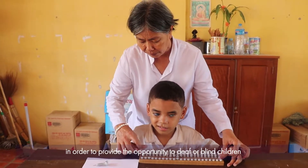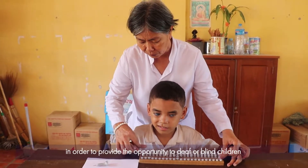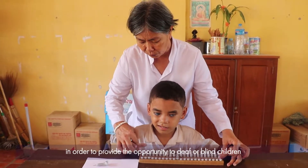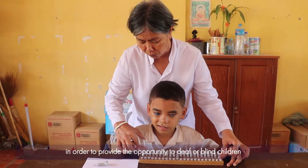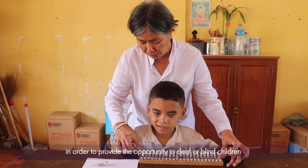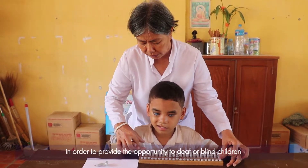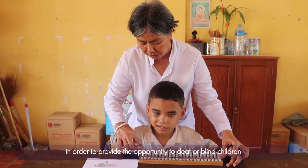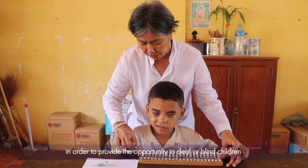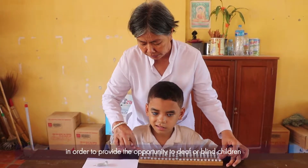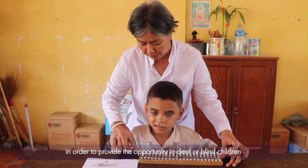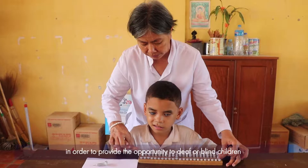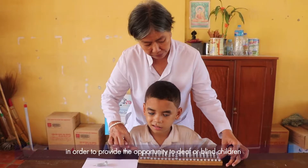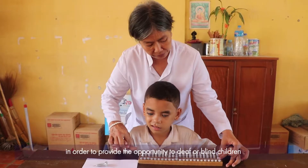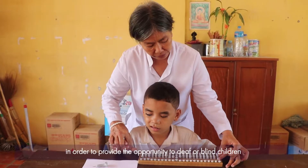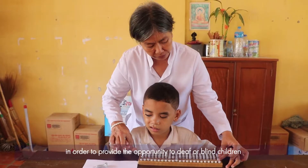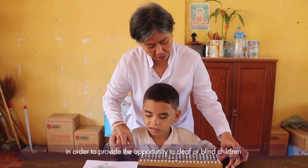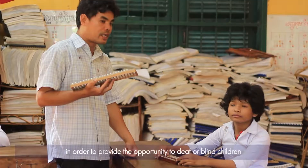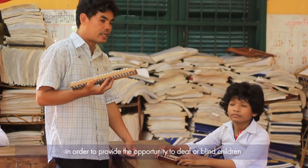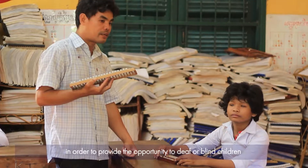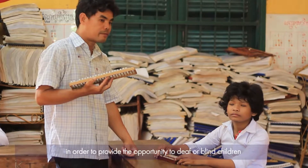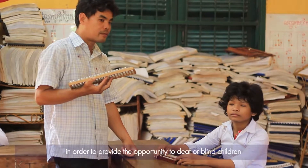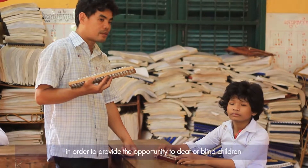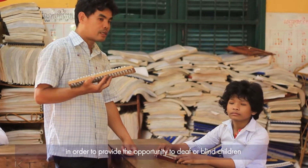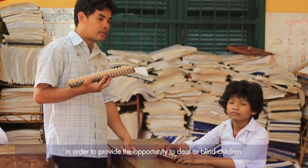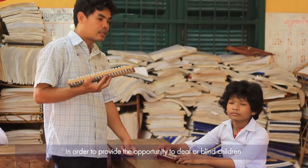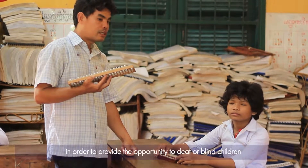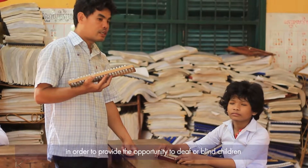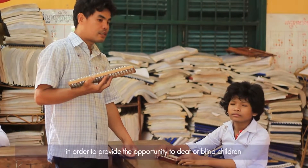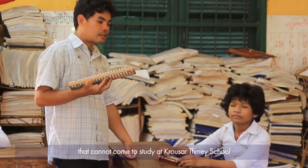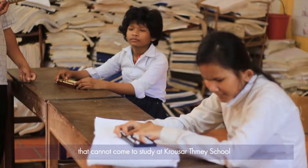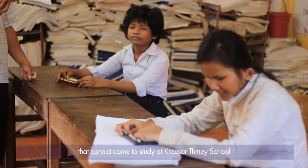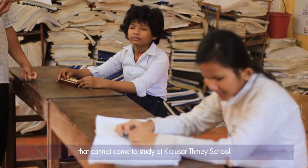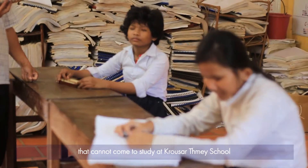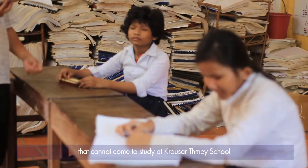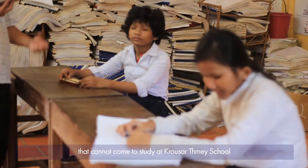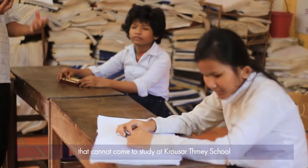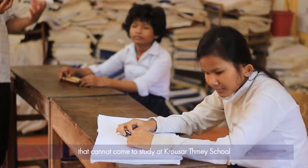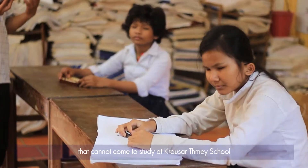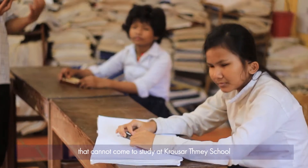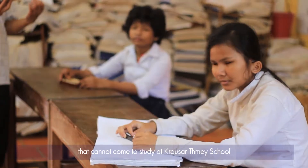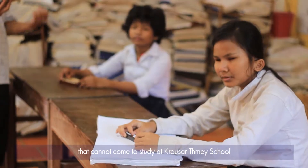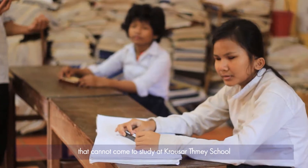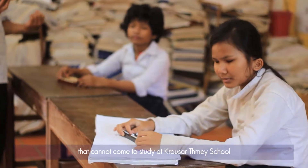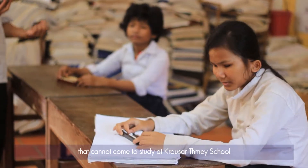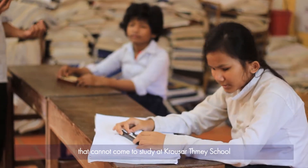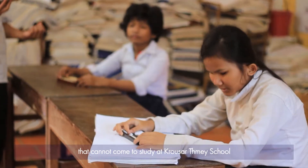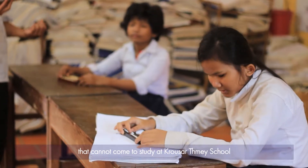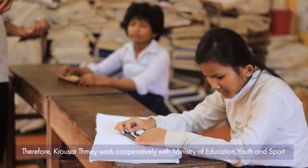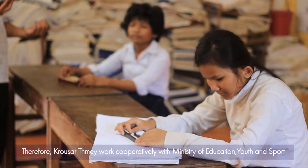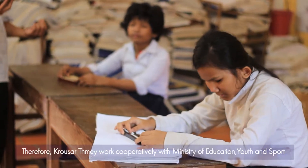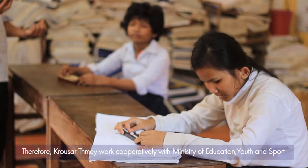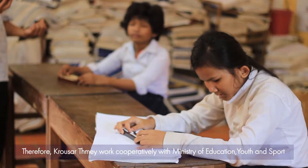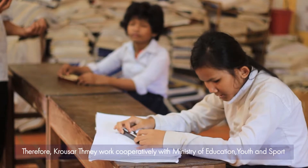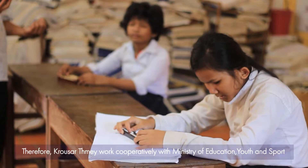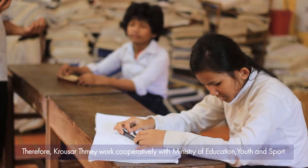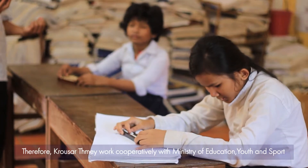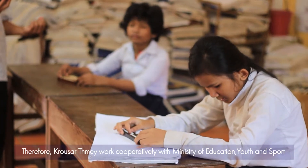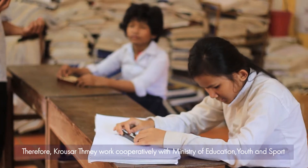ភ្នែកដែលមិនអាចមករៀននៅសាលាពិសេសរបស់អង្គការគ្រូសាស្ត្រថ្មីបានដូច្នេះហើយអង្គការគ្រូសាស្ត្រថ្មីបានសហ